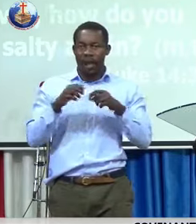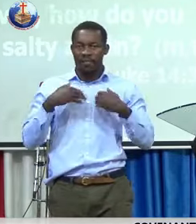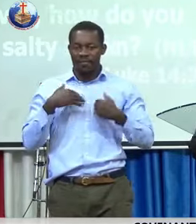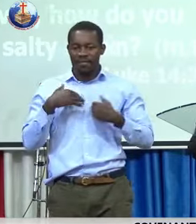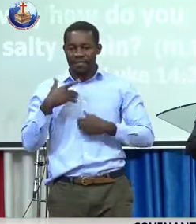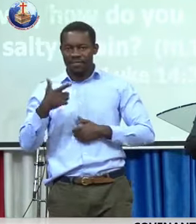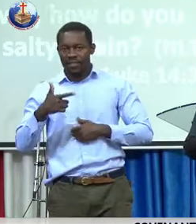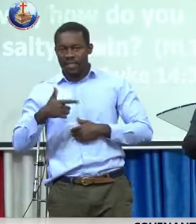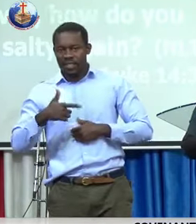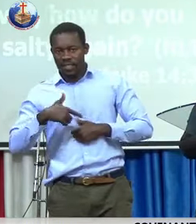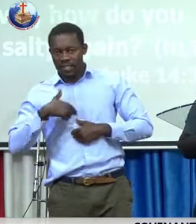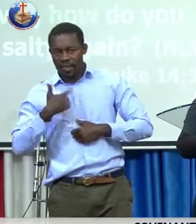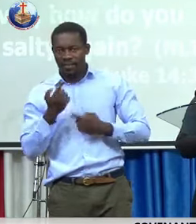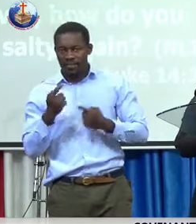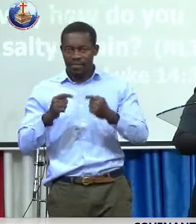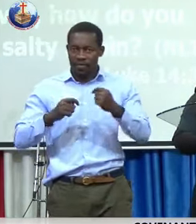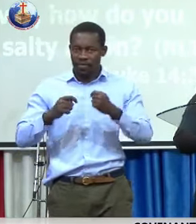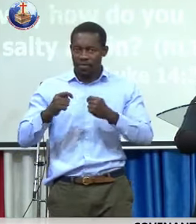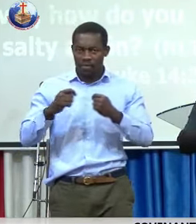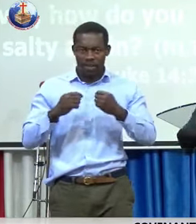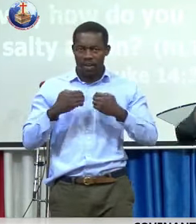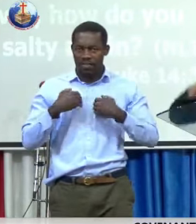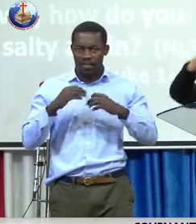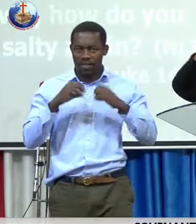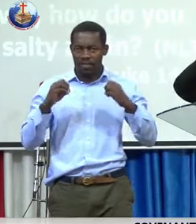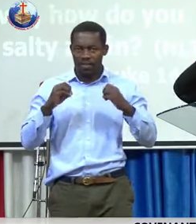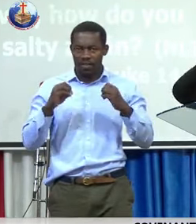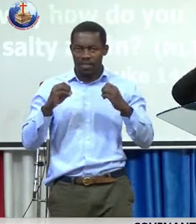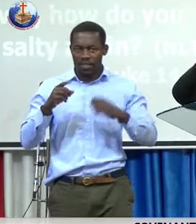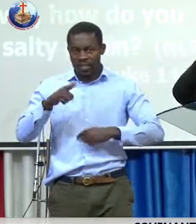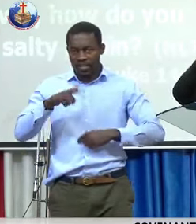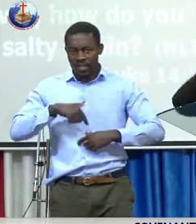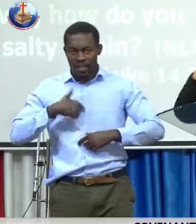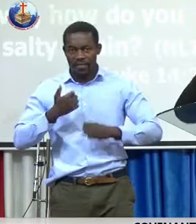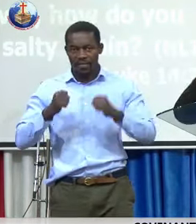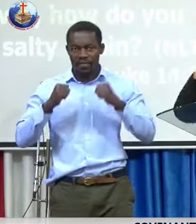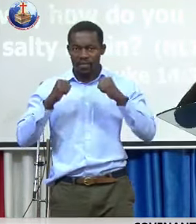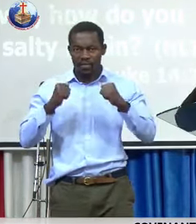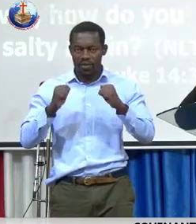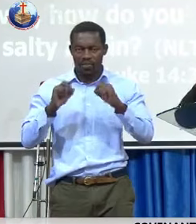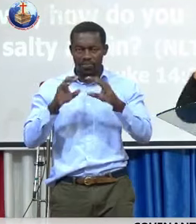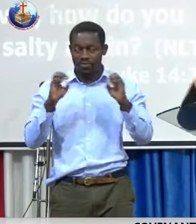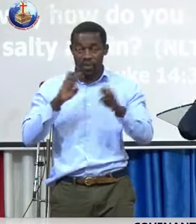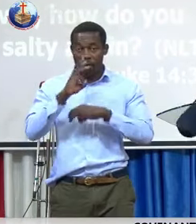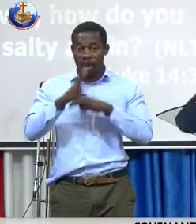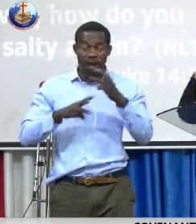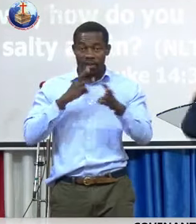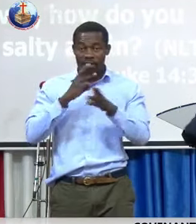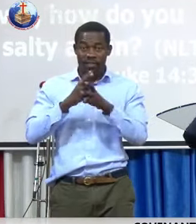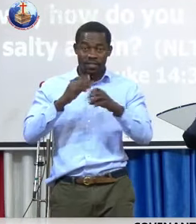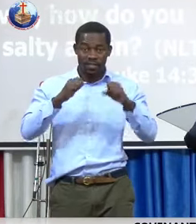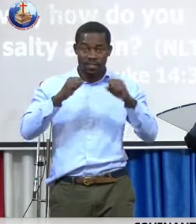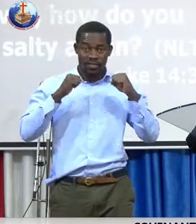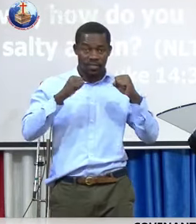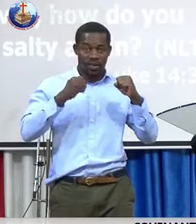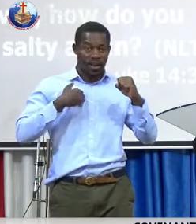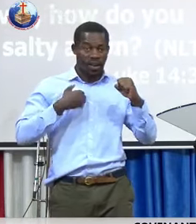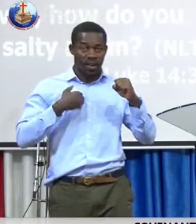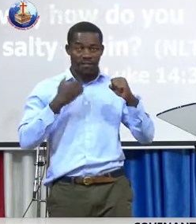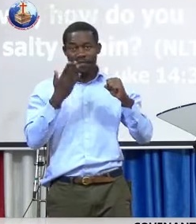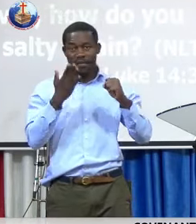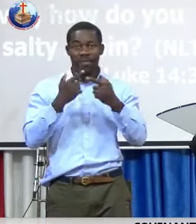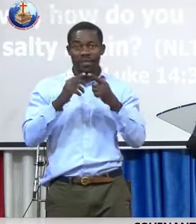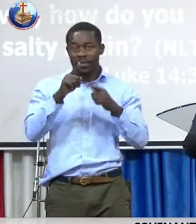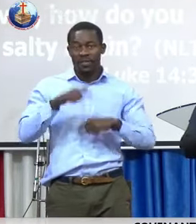hata kukosa ile hali ya ujasiri wa kibinafsi. In a world that is confident in their own capabilities and capacities. Katika